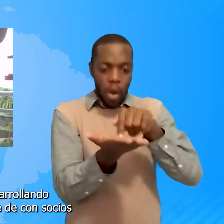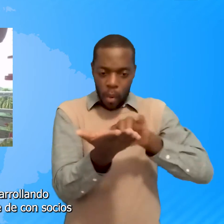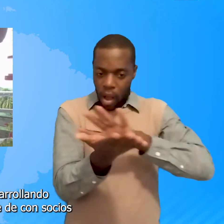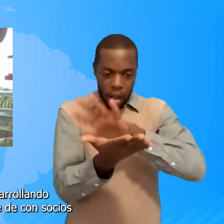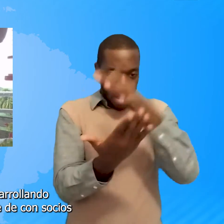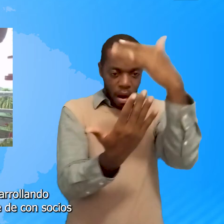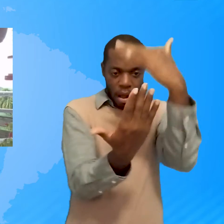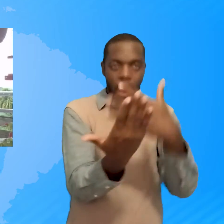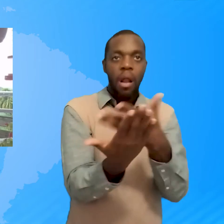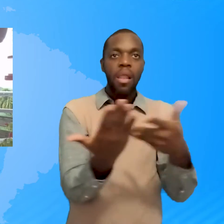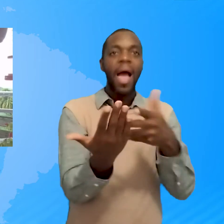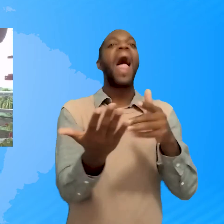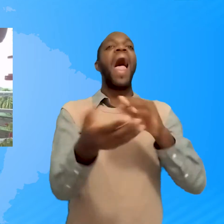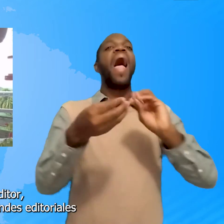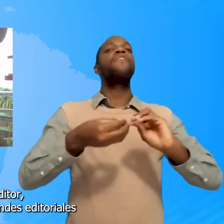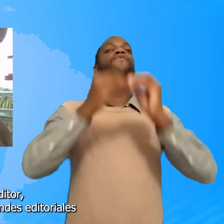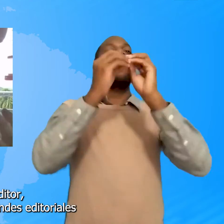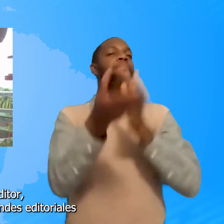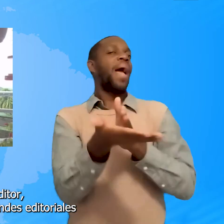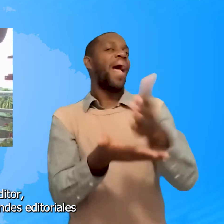con socios,